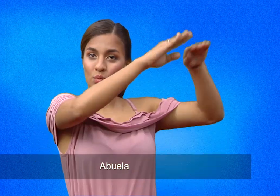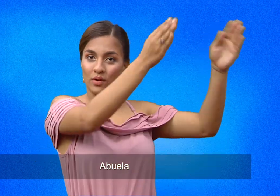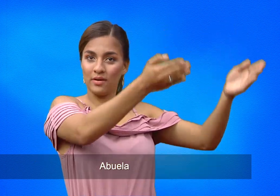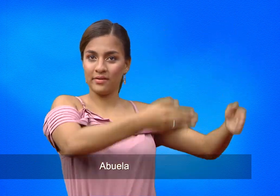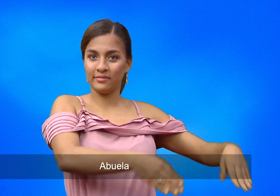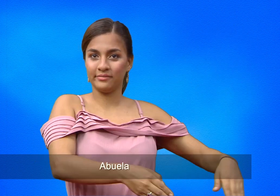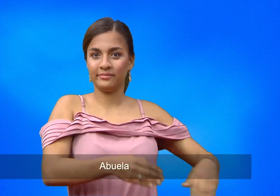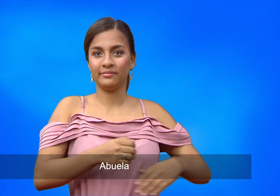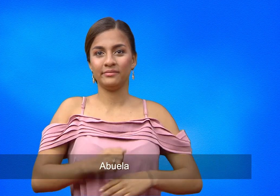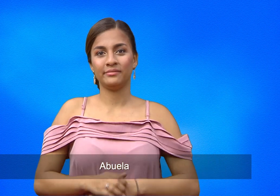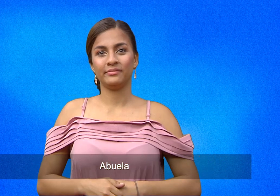abuela